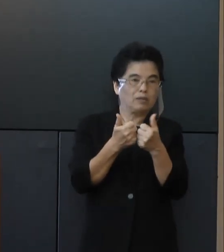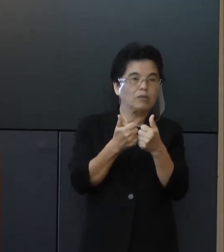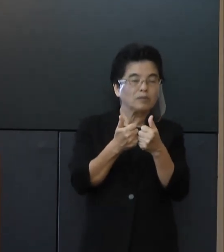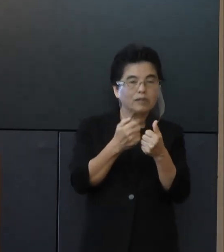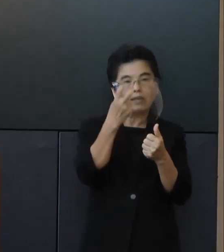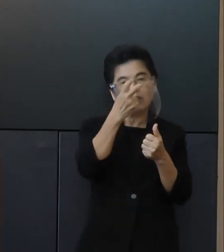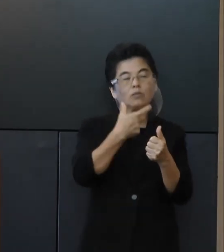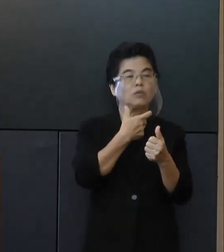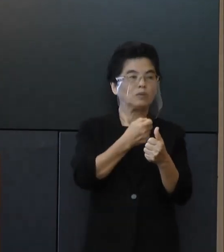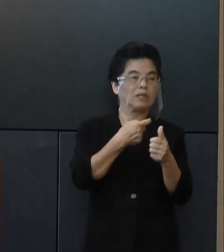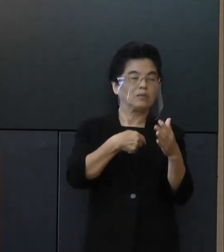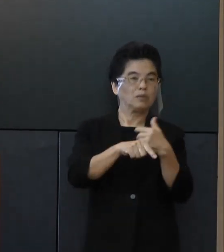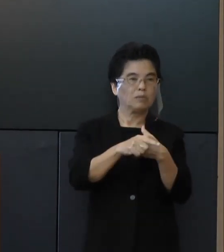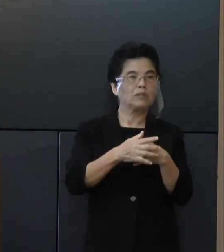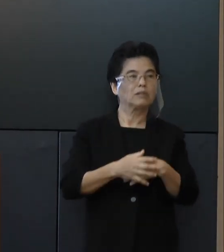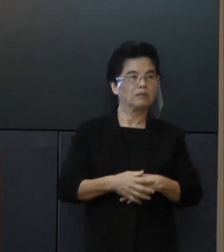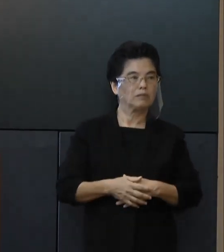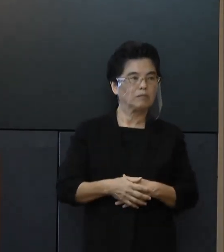です。